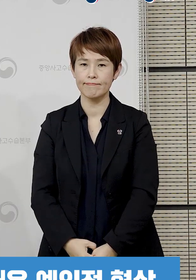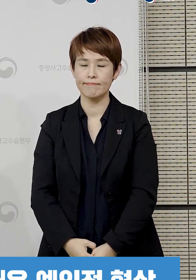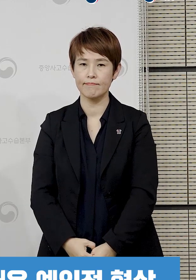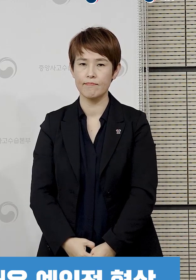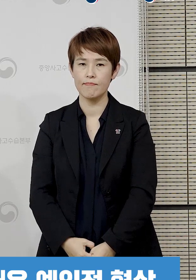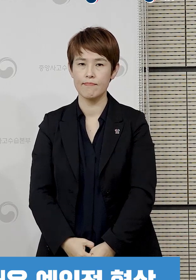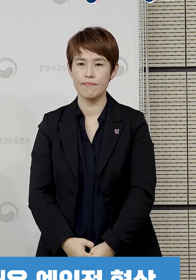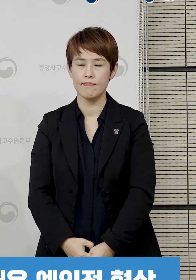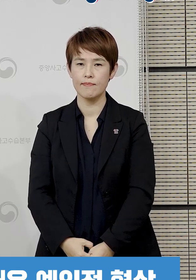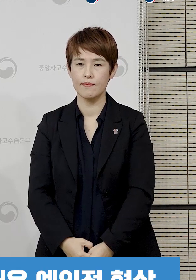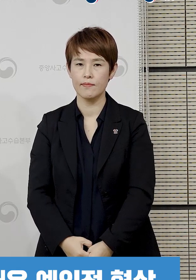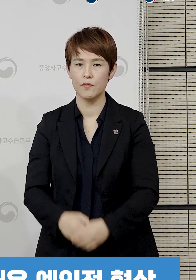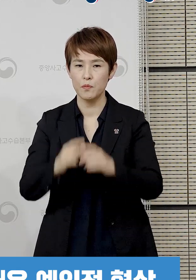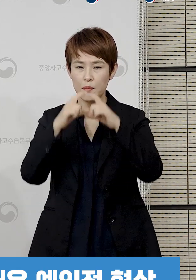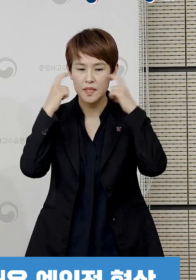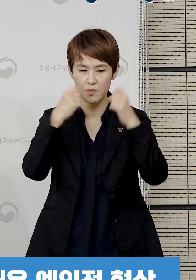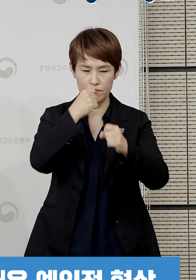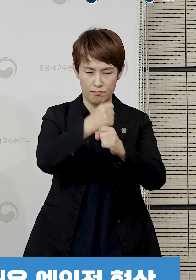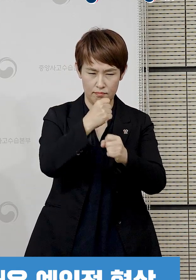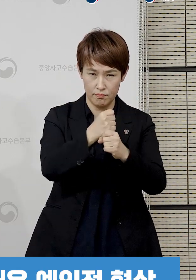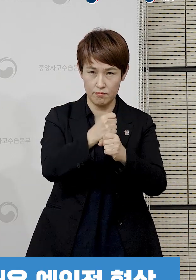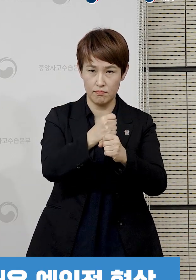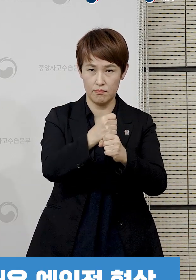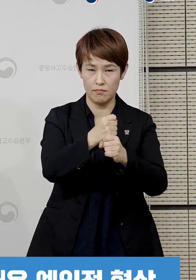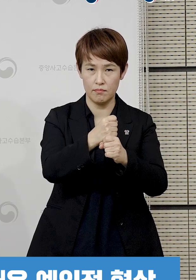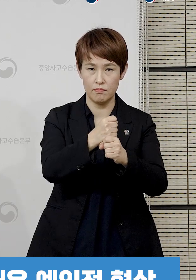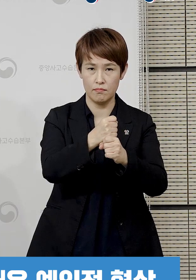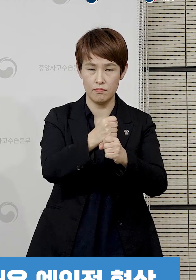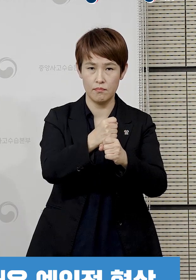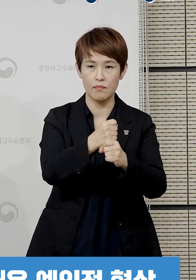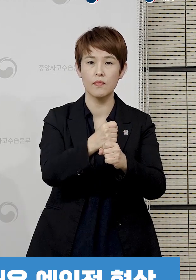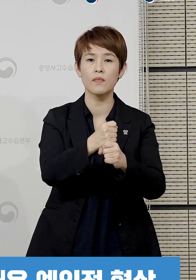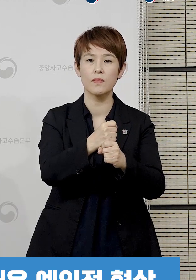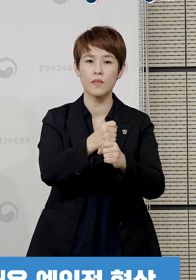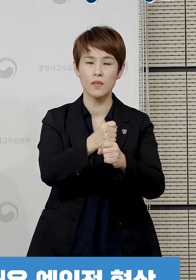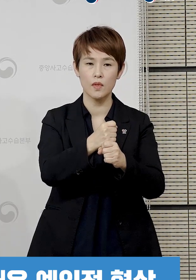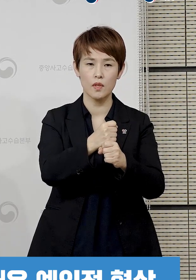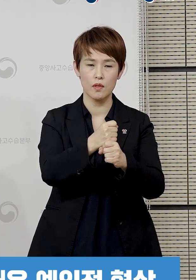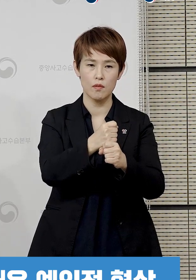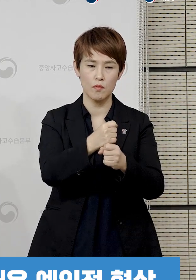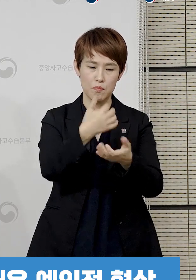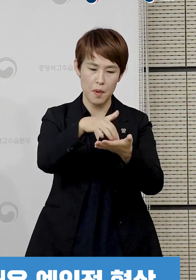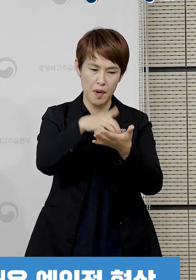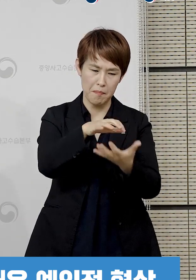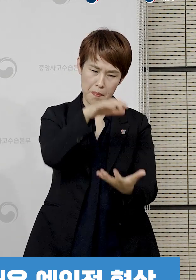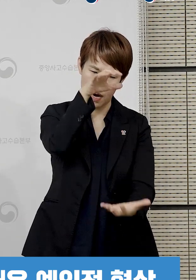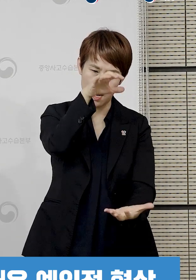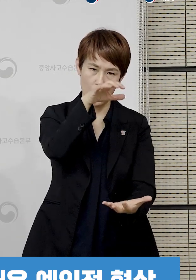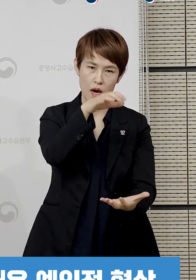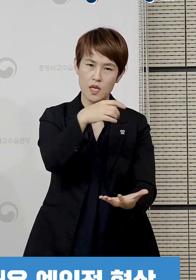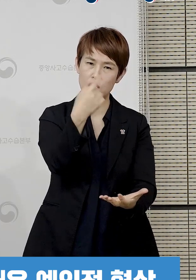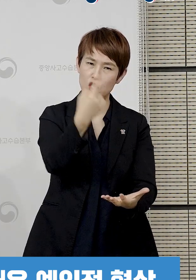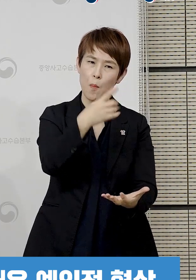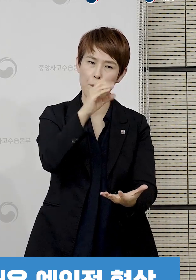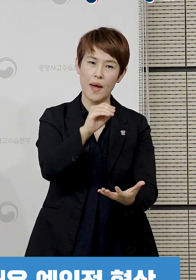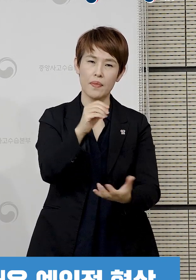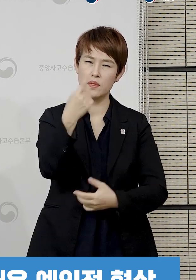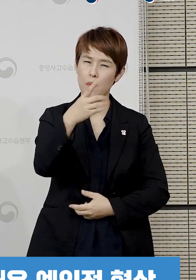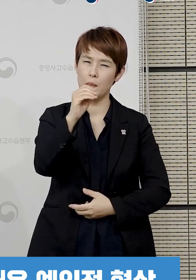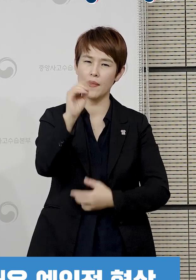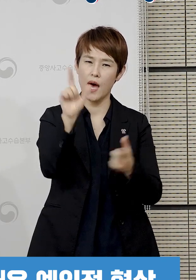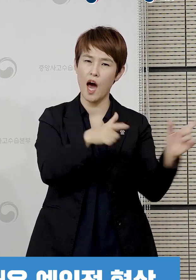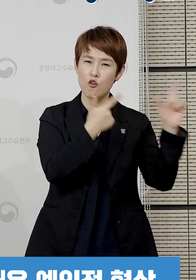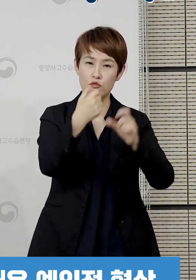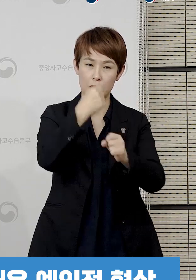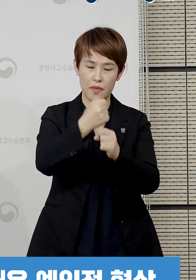현재 이 생산 능력을 감안을 했을 때 또 생산 물량 거의 1,000만 개 정도를 하루에 생산하는